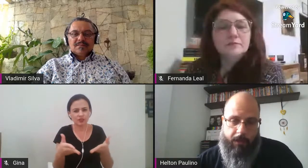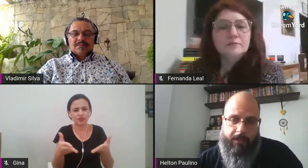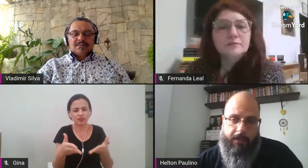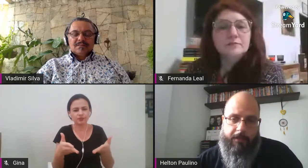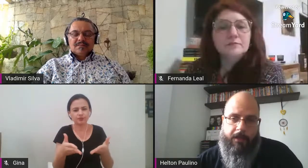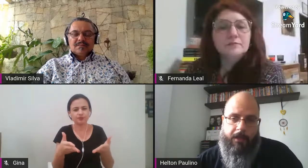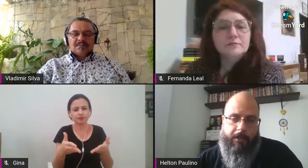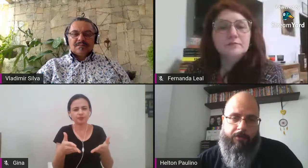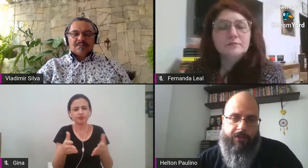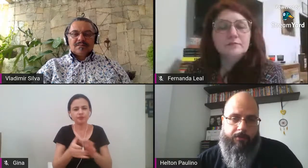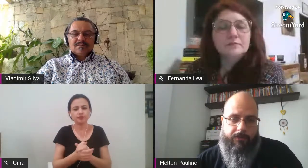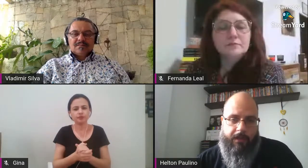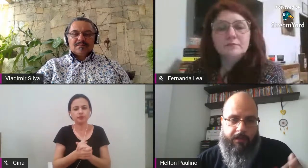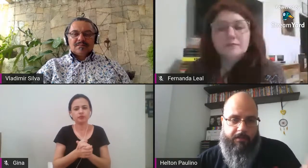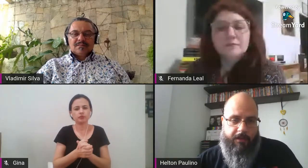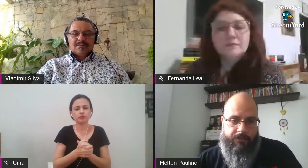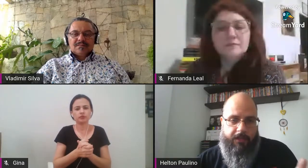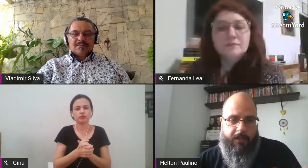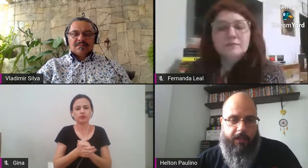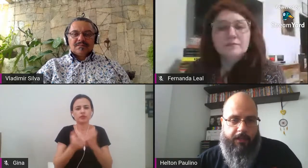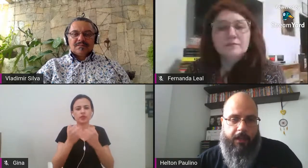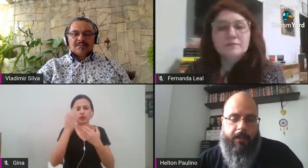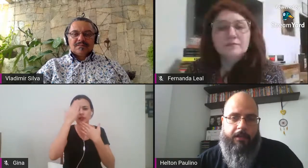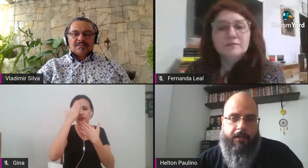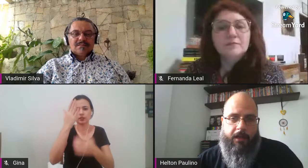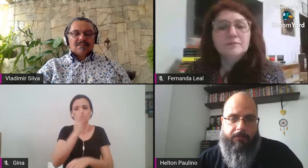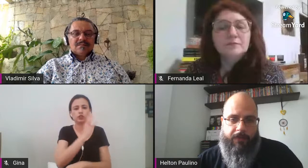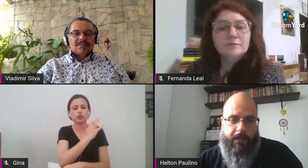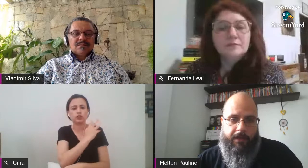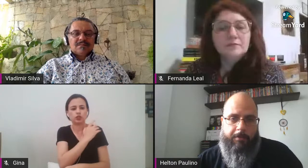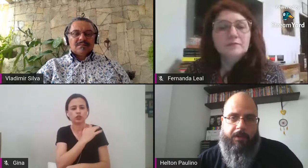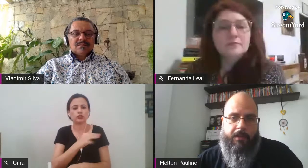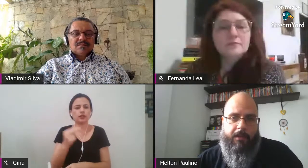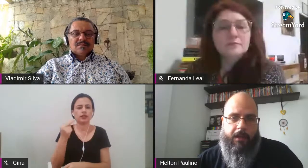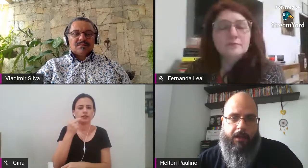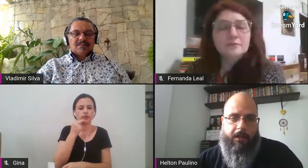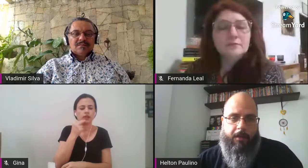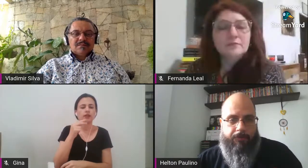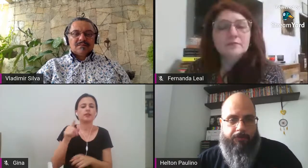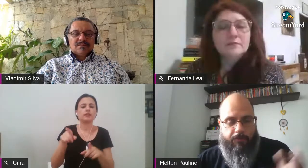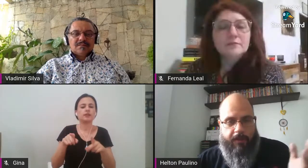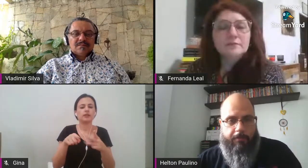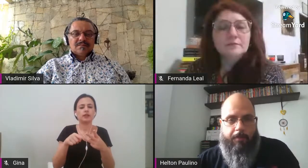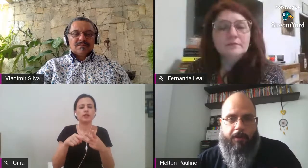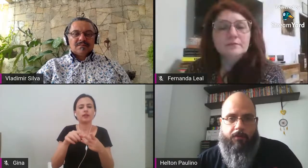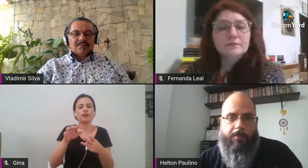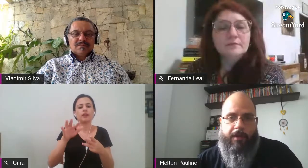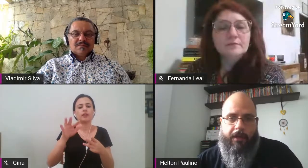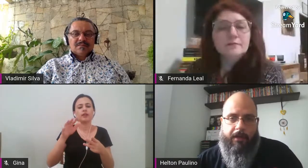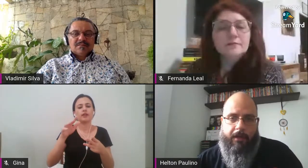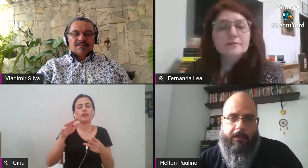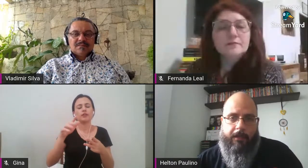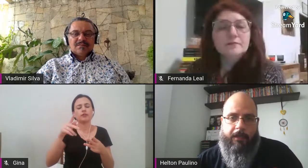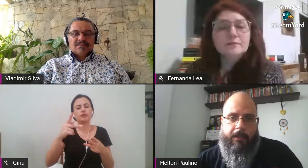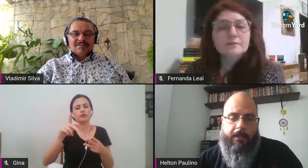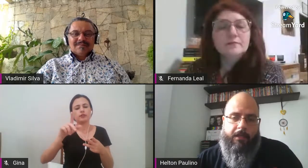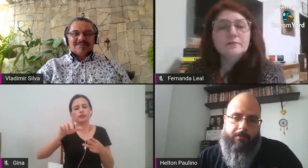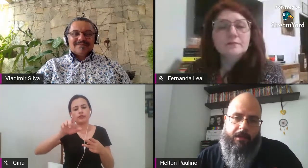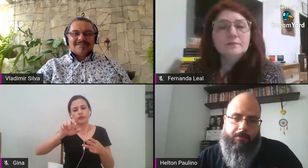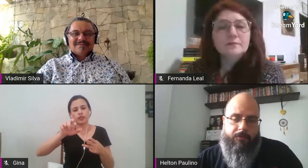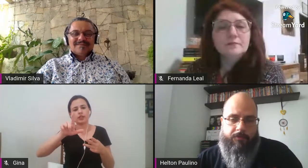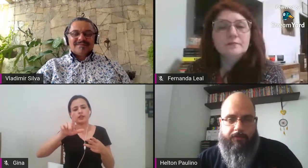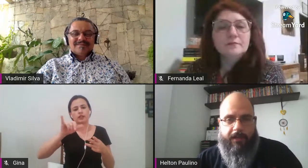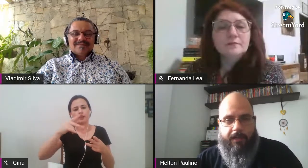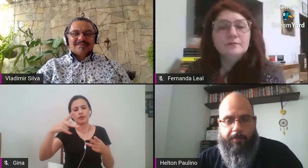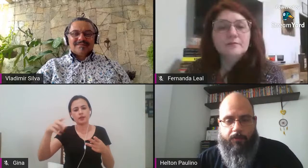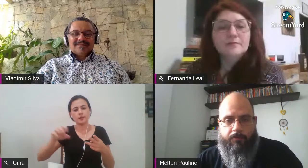na atualidade. Eu gostaria muito de agradecer a Gina, a Natália, a Felipe, tá? Professor Vladimir pela companhia aqui, e também